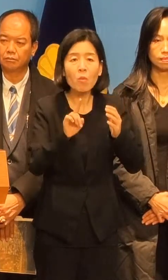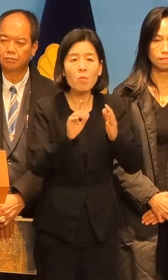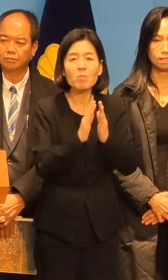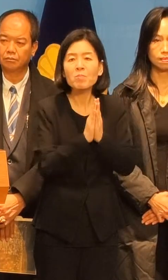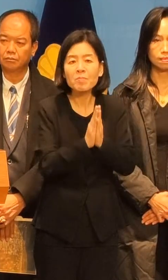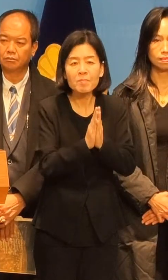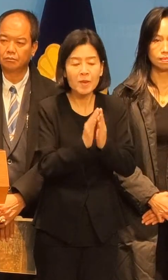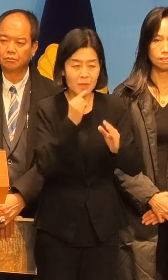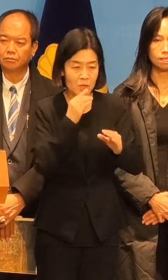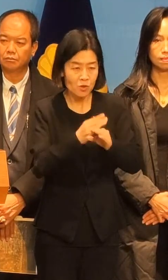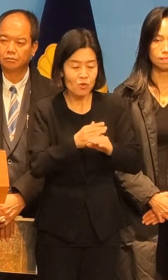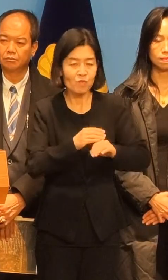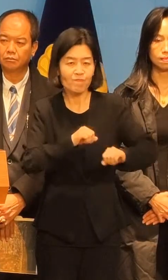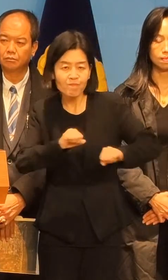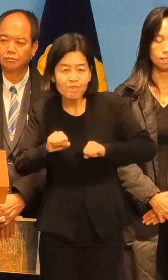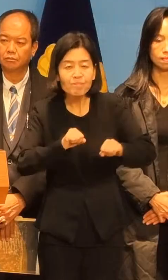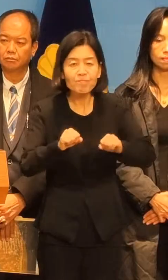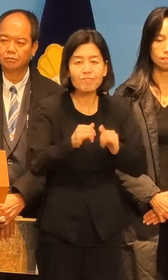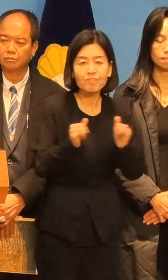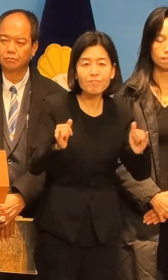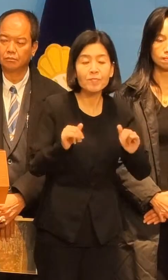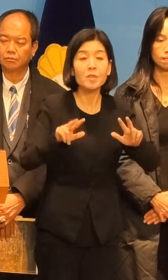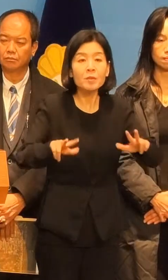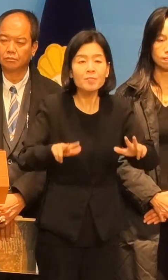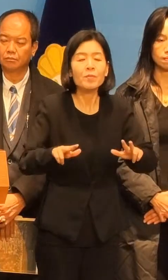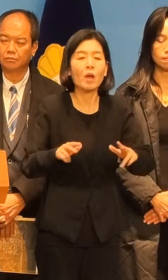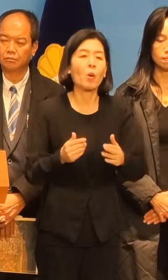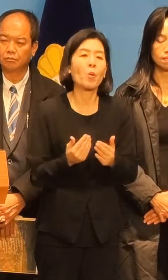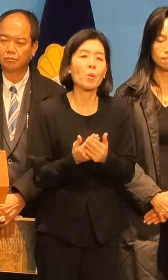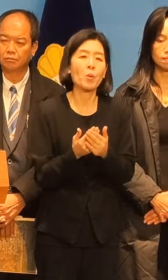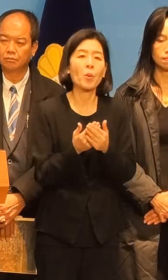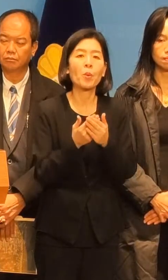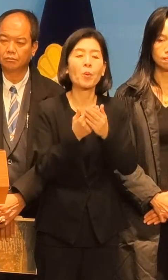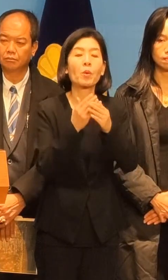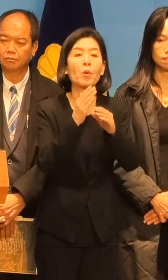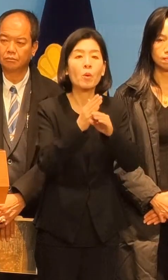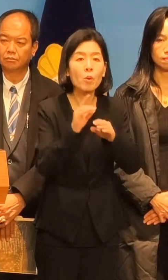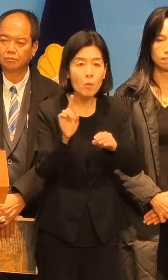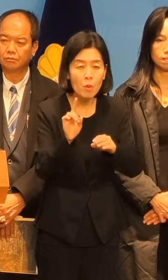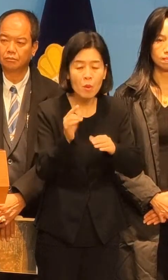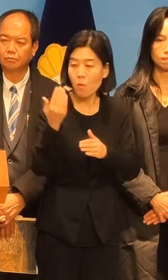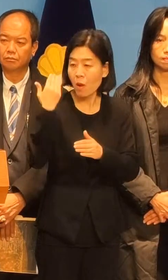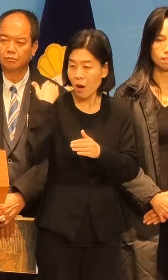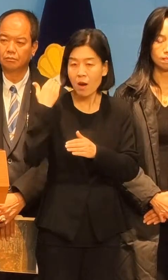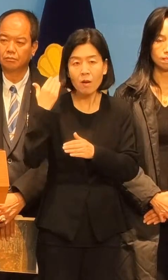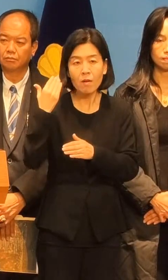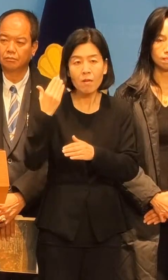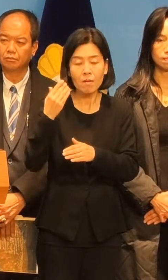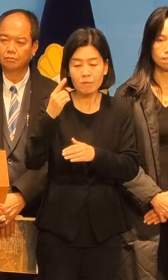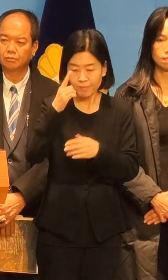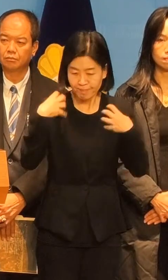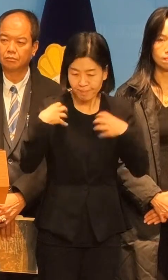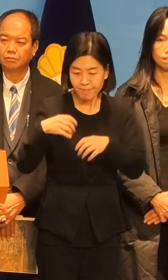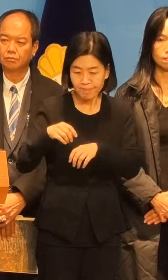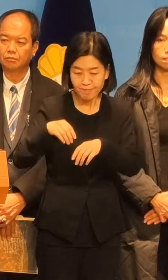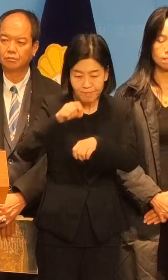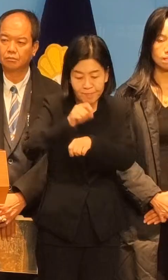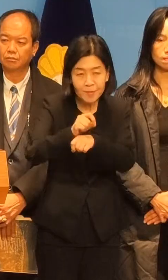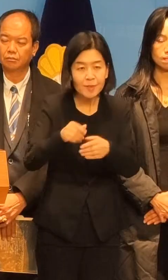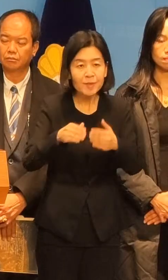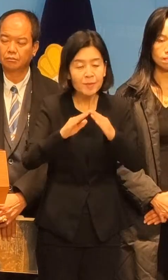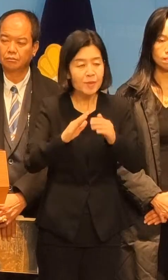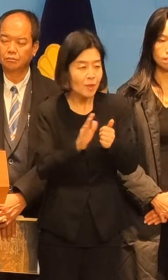민주 세력들은 놀라운 진전을 이뤘습니다. 과도 행정부는 수립하고 서비스를